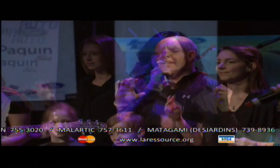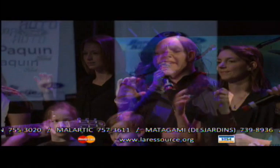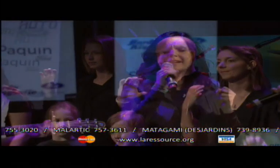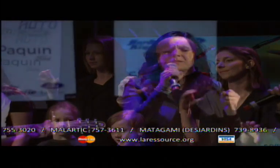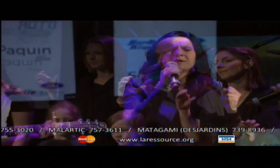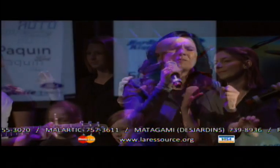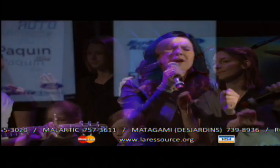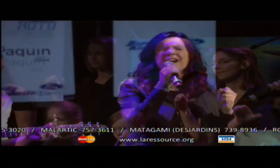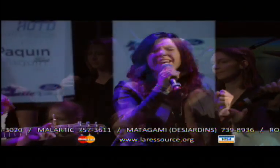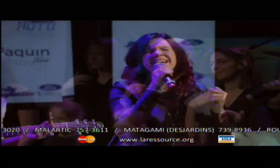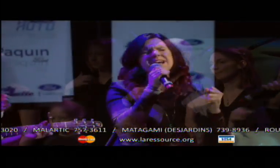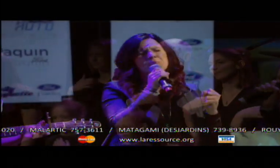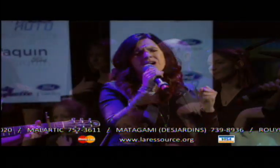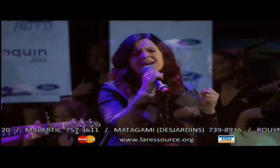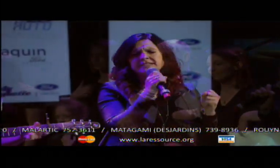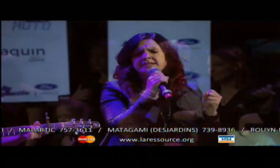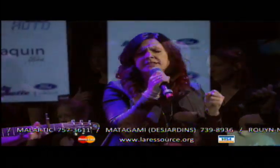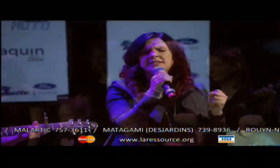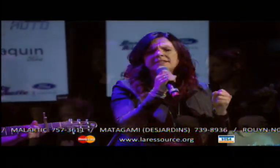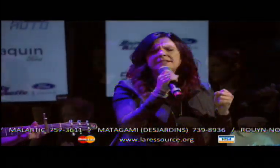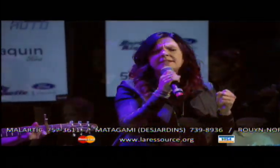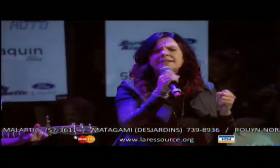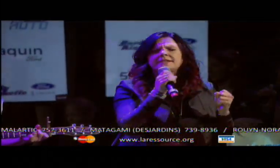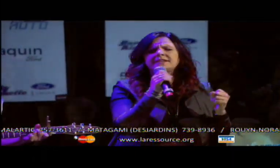cage qui me bloque la